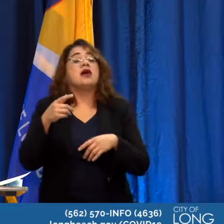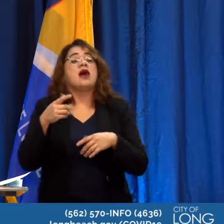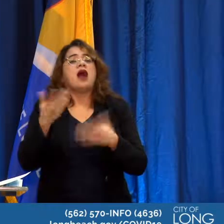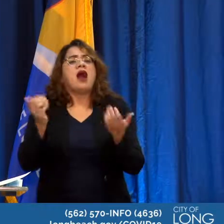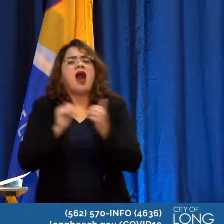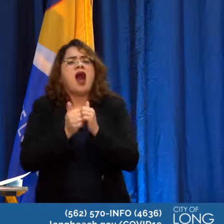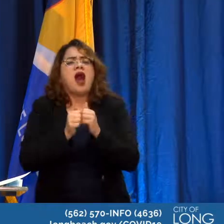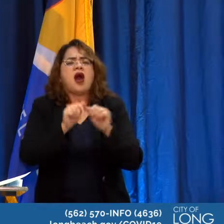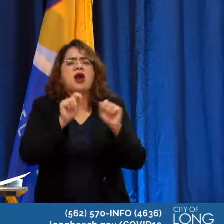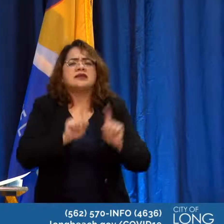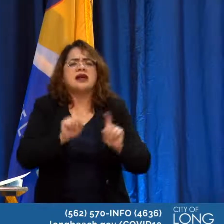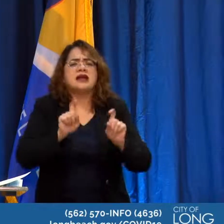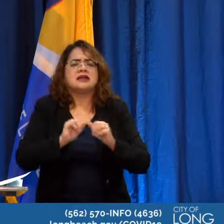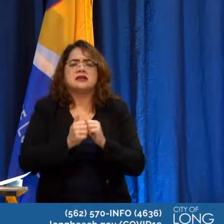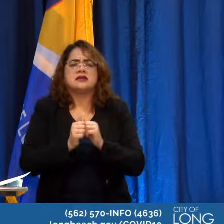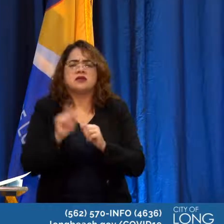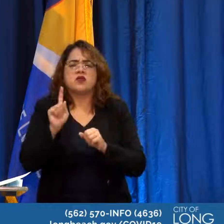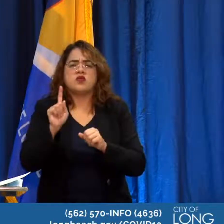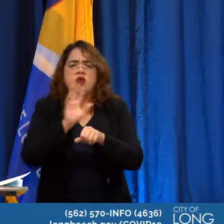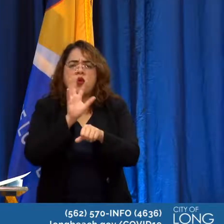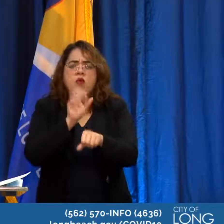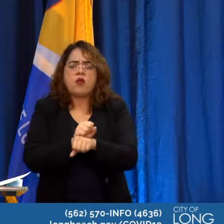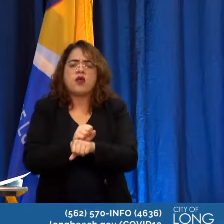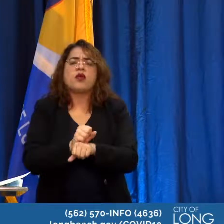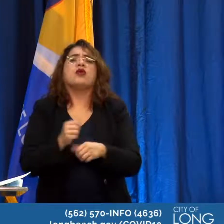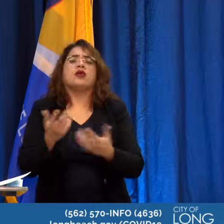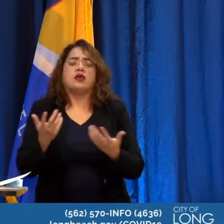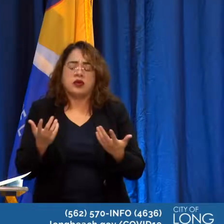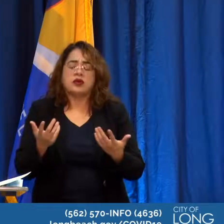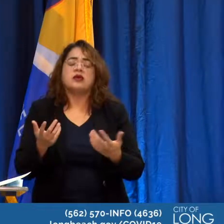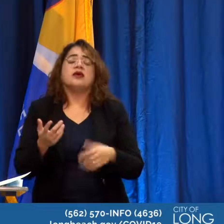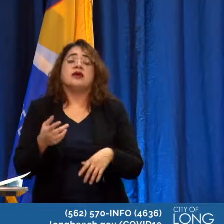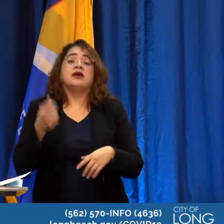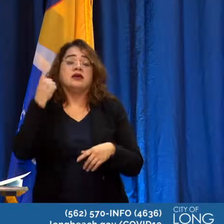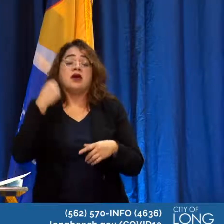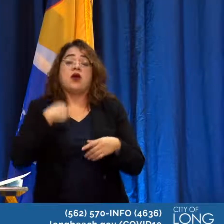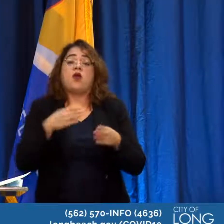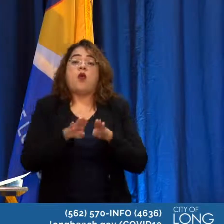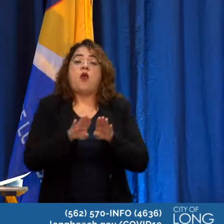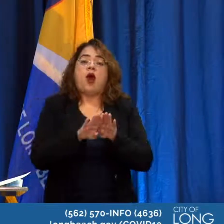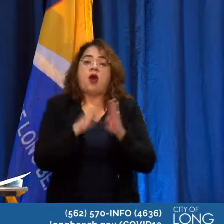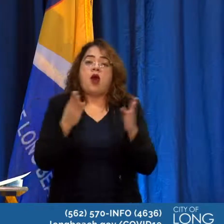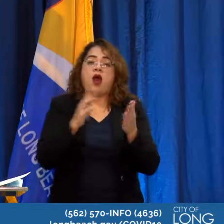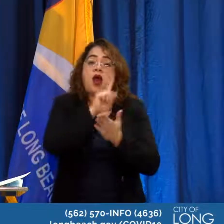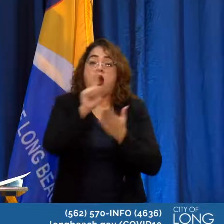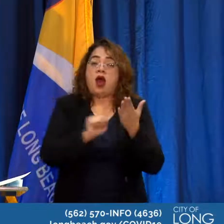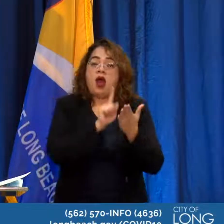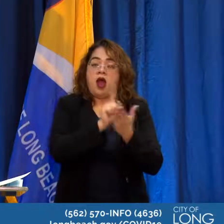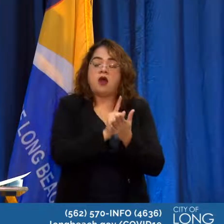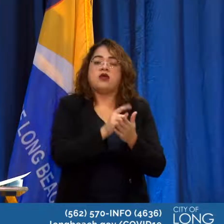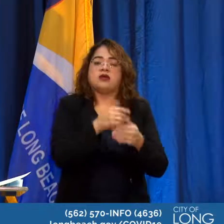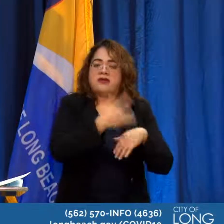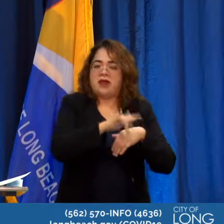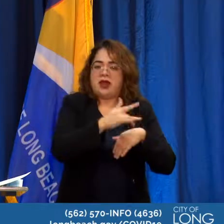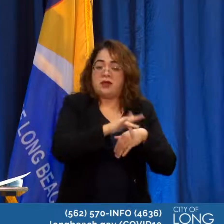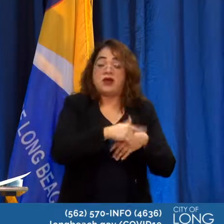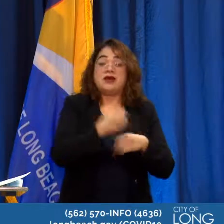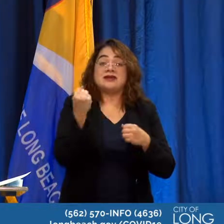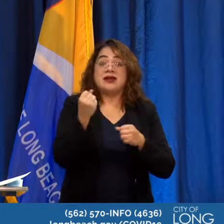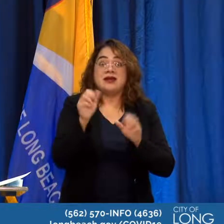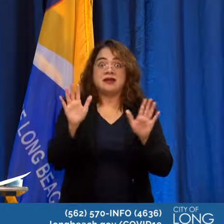incluyendo nuestras ubicaciones de pruebas emergentes y la ampliación de las horas de prueba durante estas